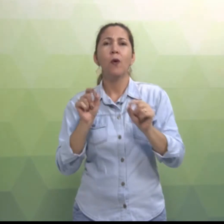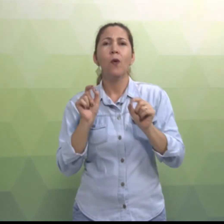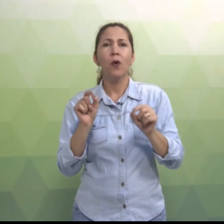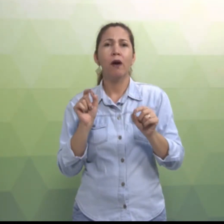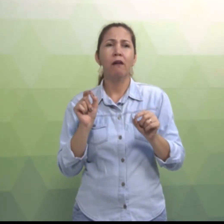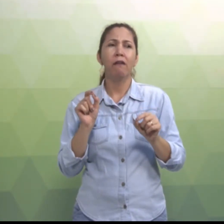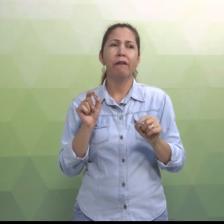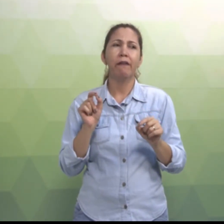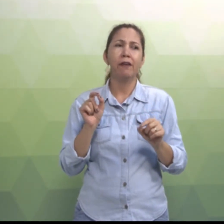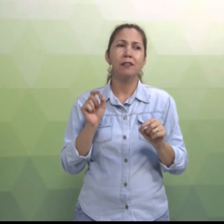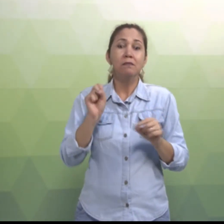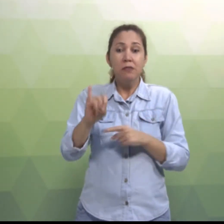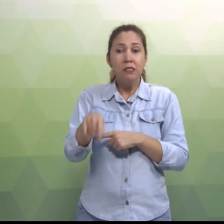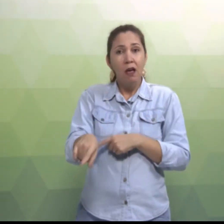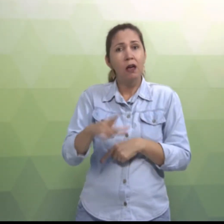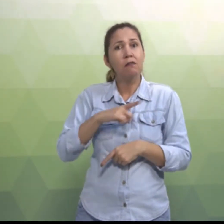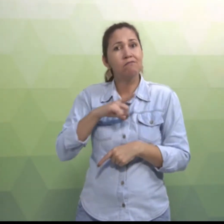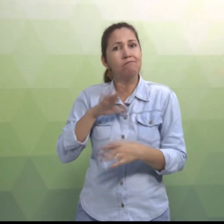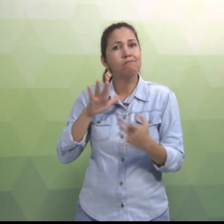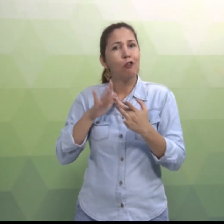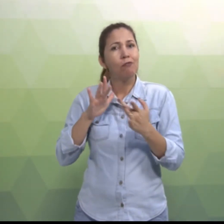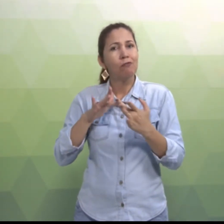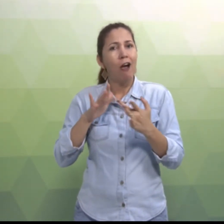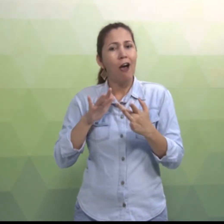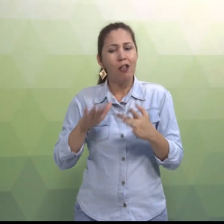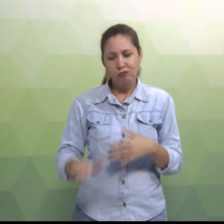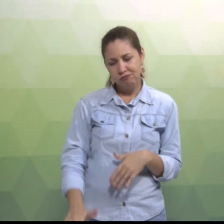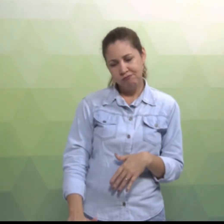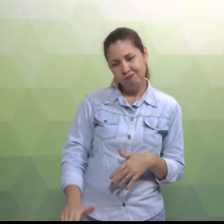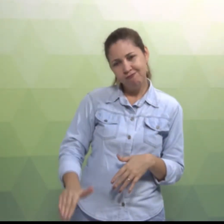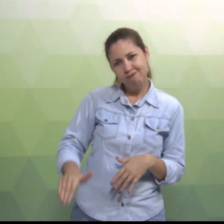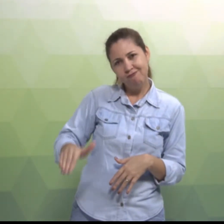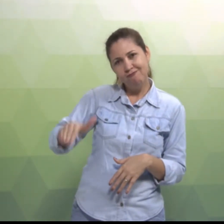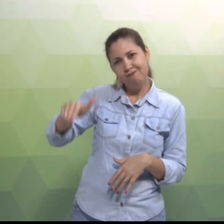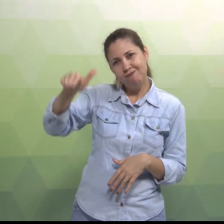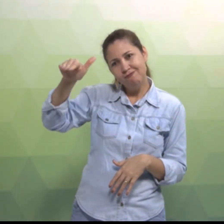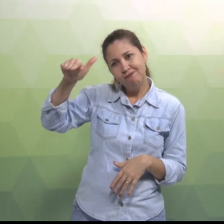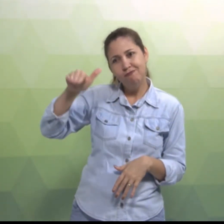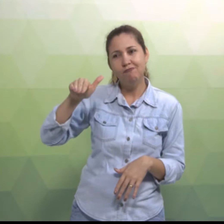interagir. E se ele tem contato desde criança,